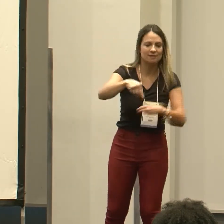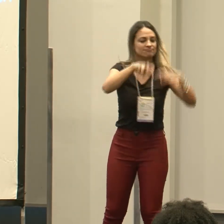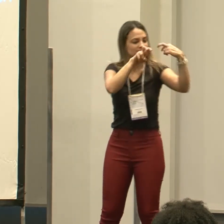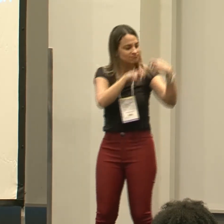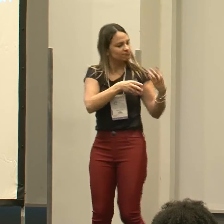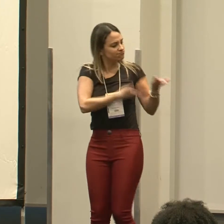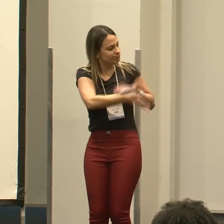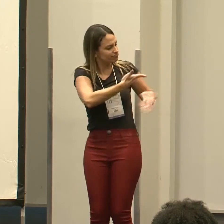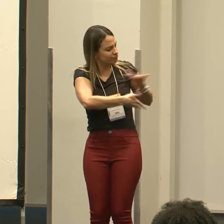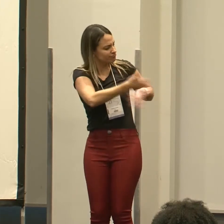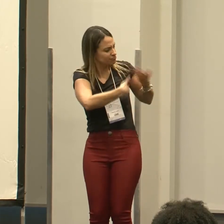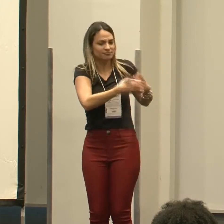foi